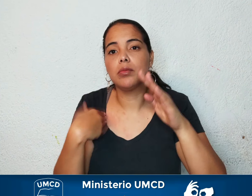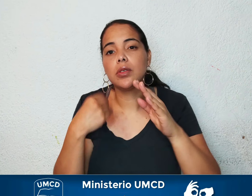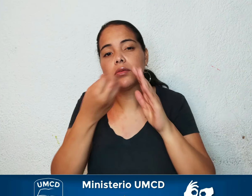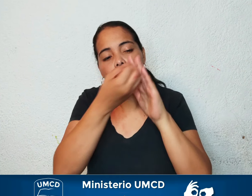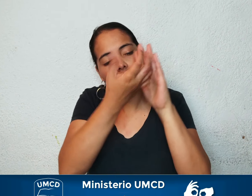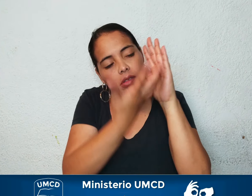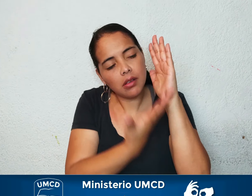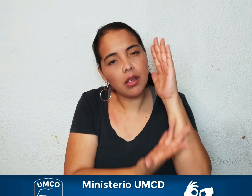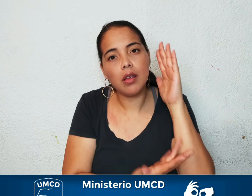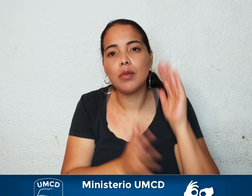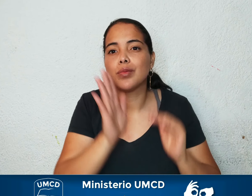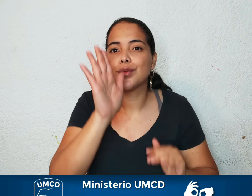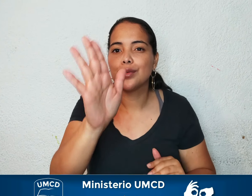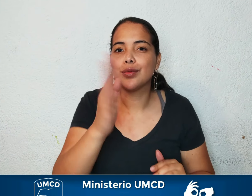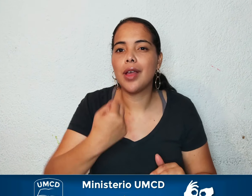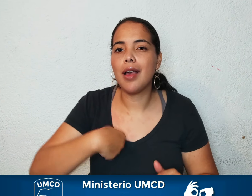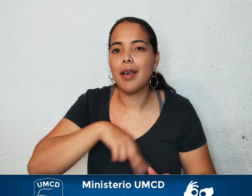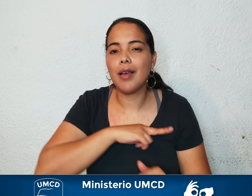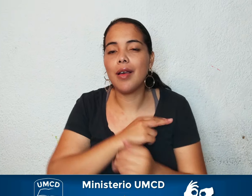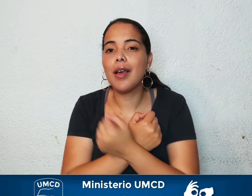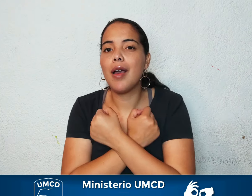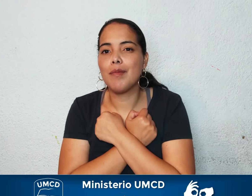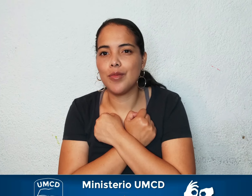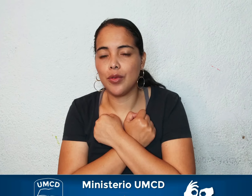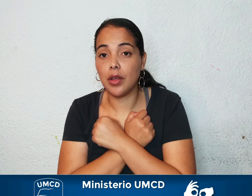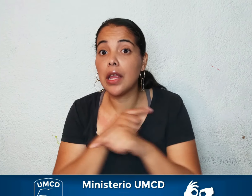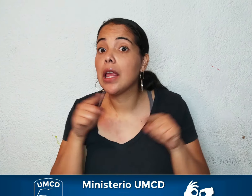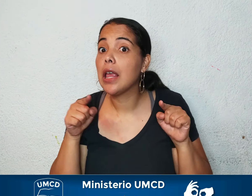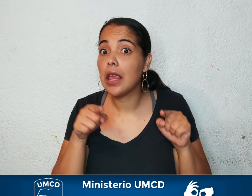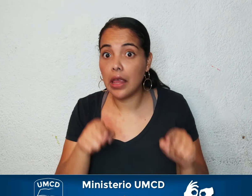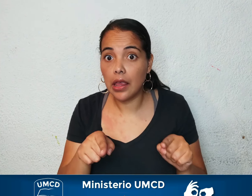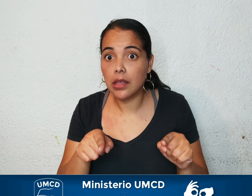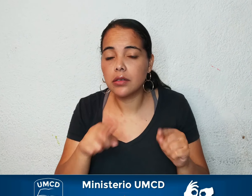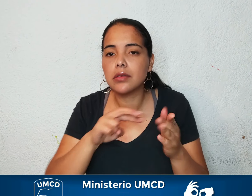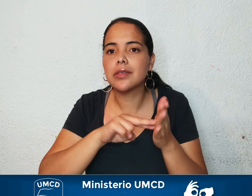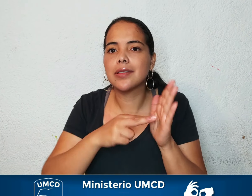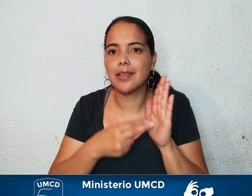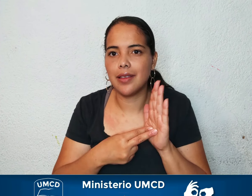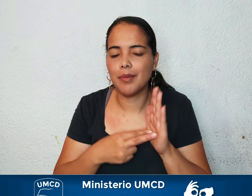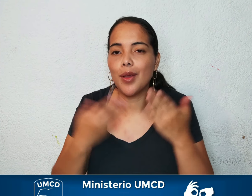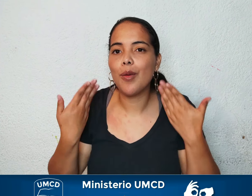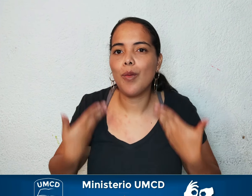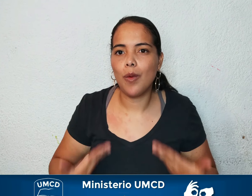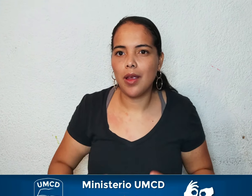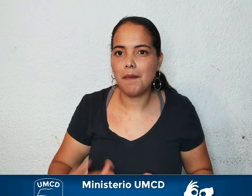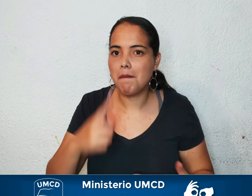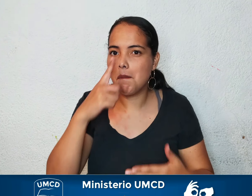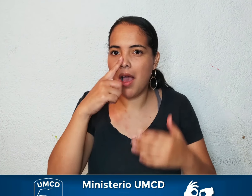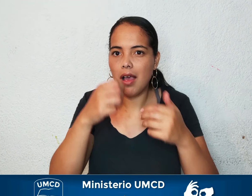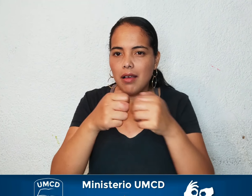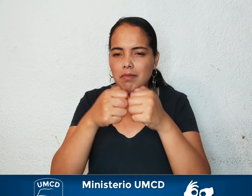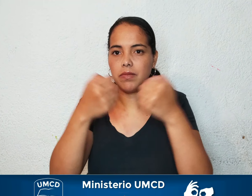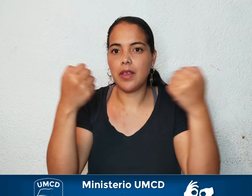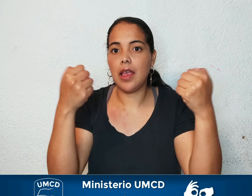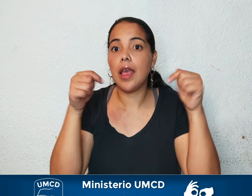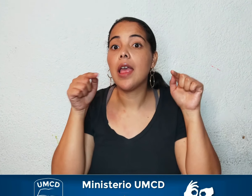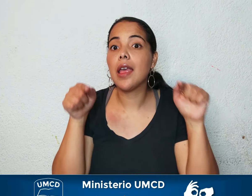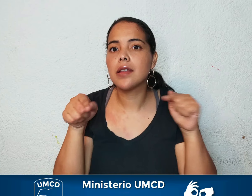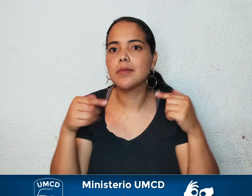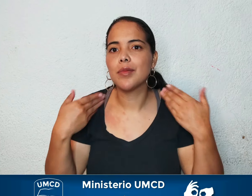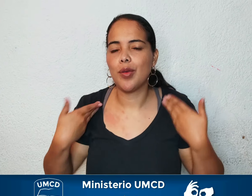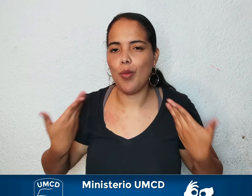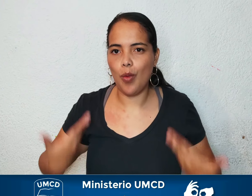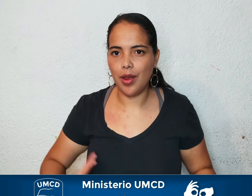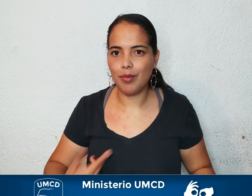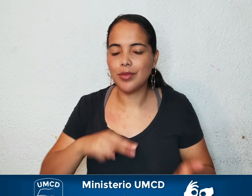su vida por nosotros. Ese sufrimiento representaba su cuerpo, y Él, al decir